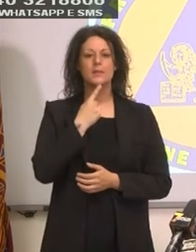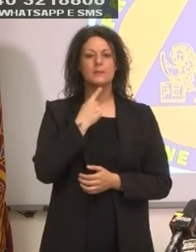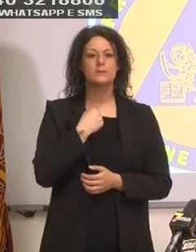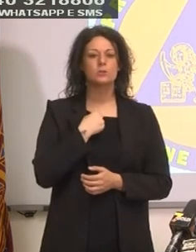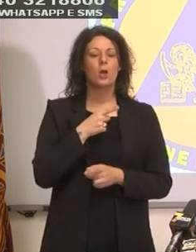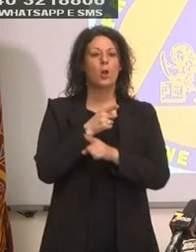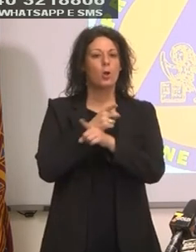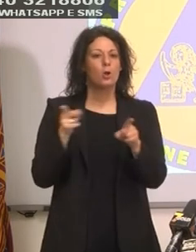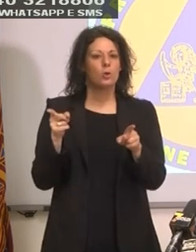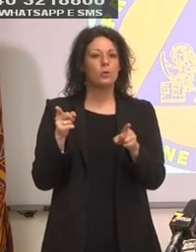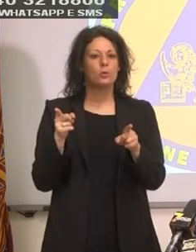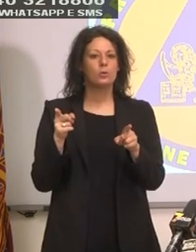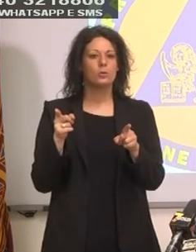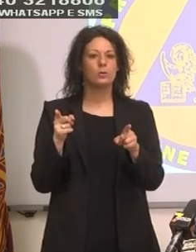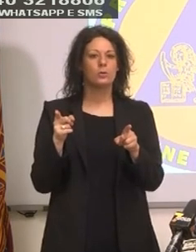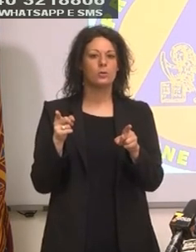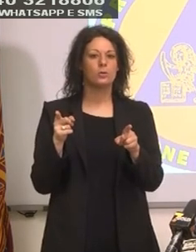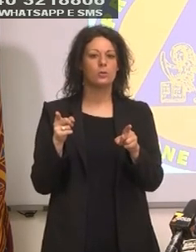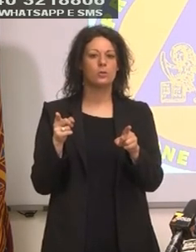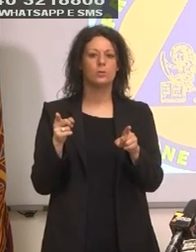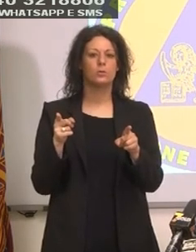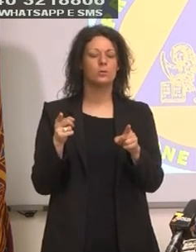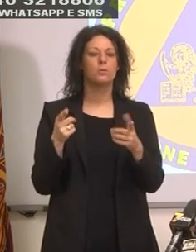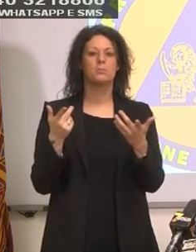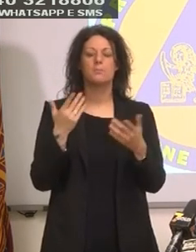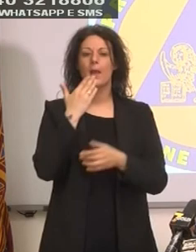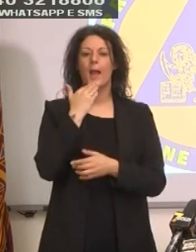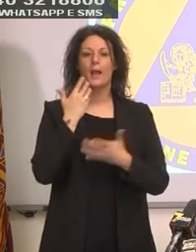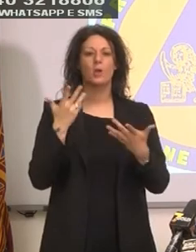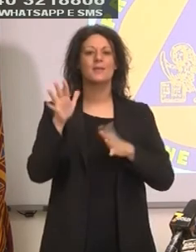che avevano difficoltà ad avere informazioni sulle modalità di...